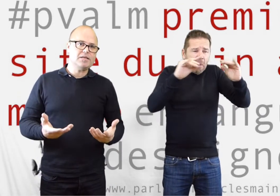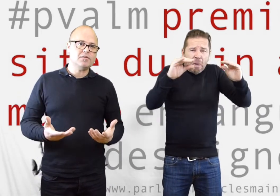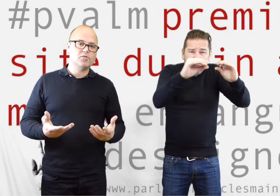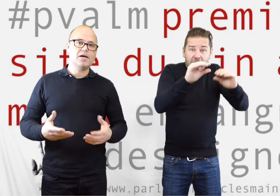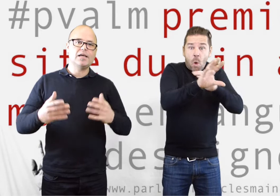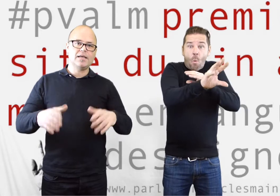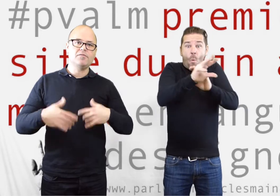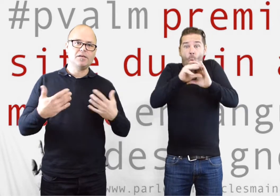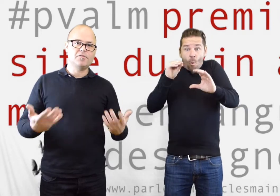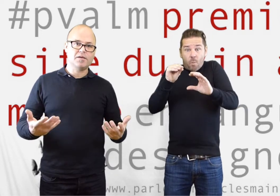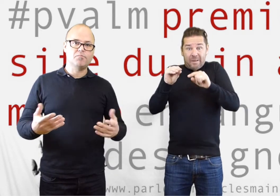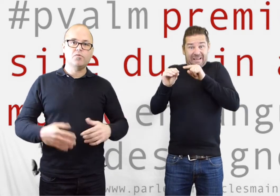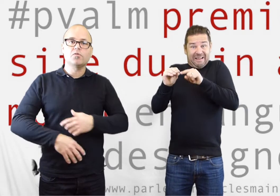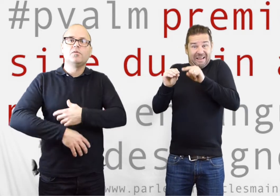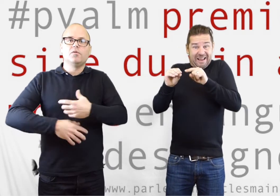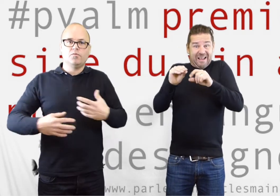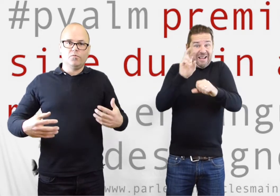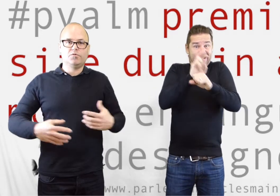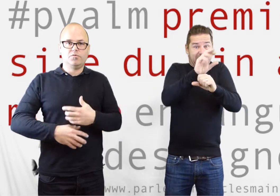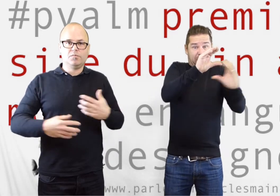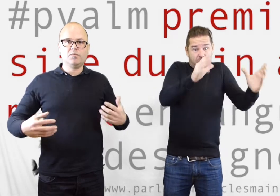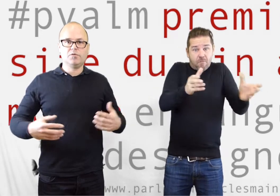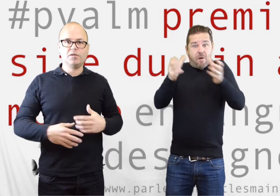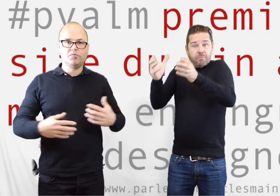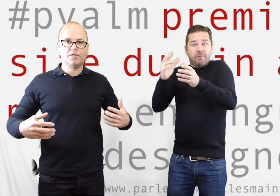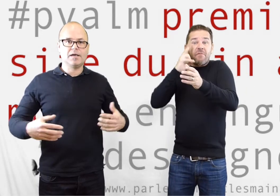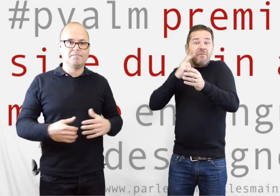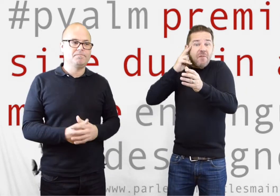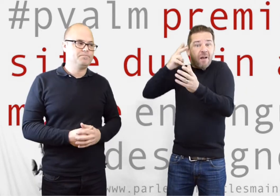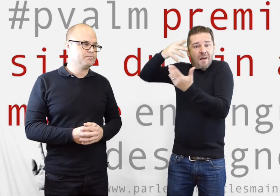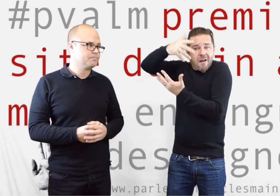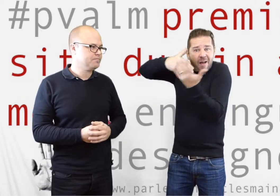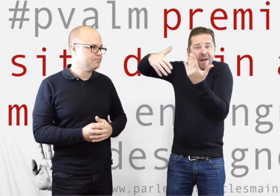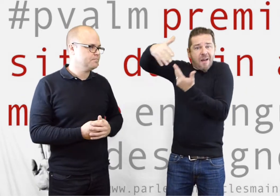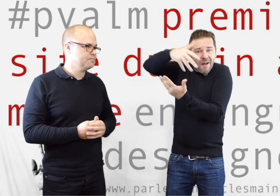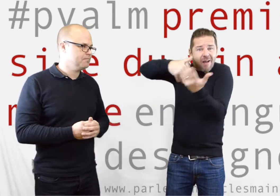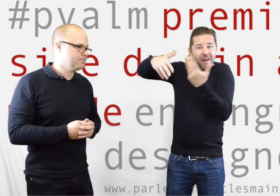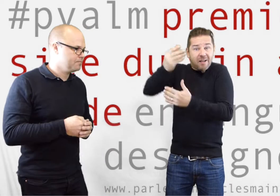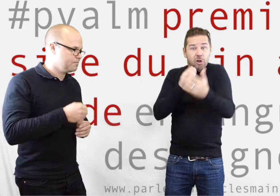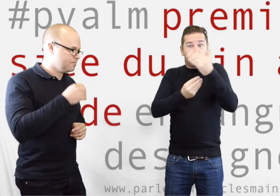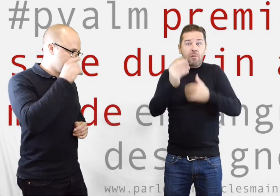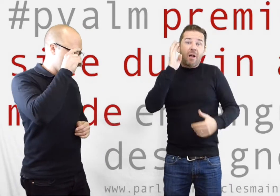lies fines qu'on va élever le vin pour justement lui donner plus de gras.